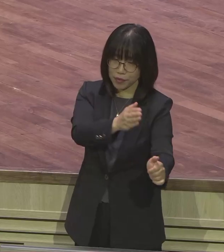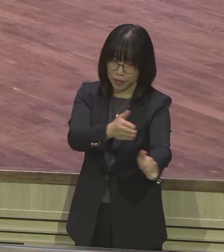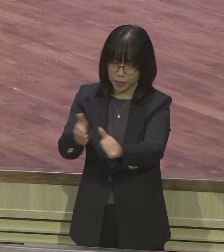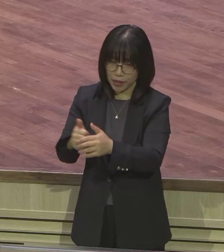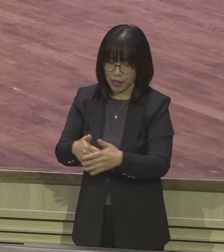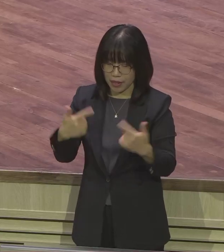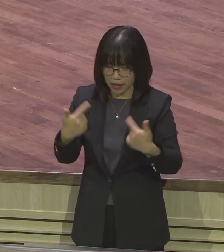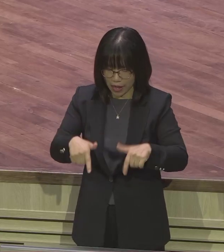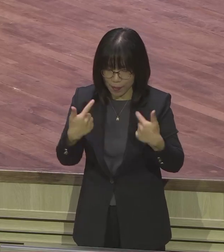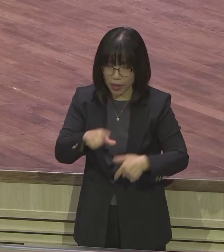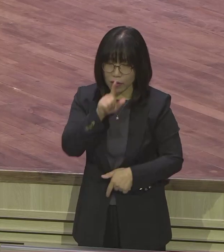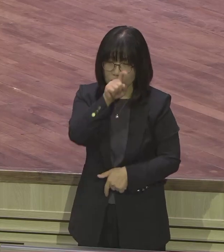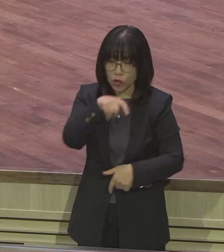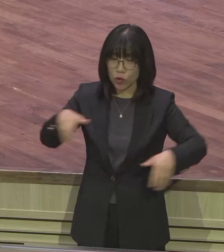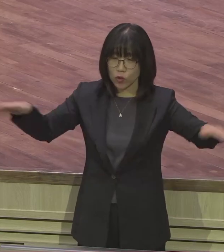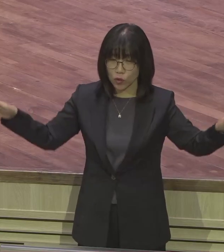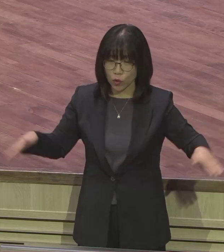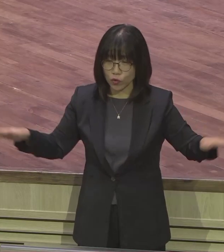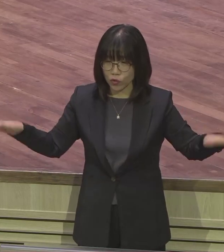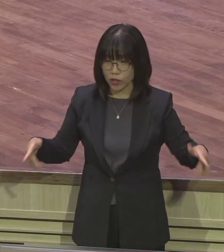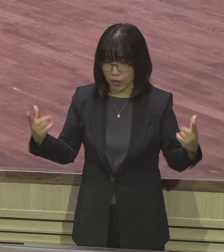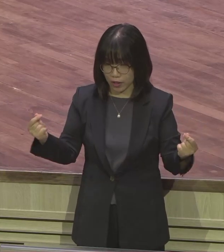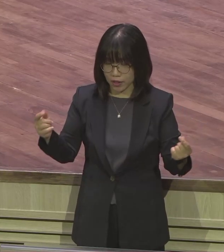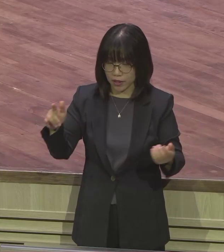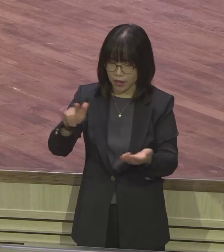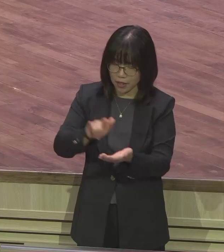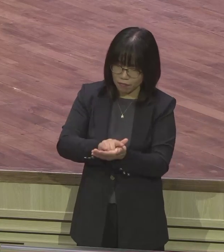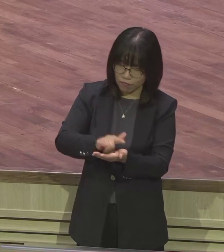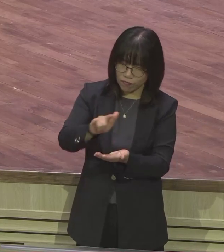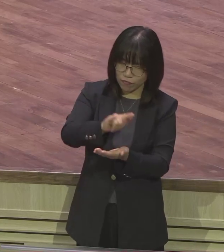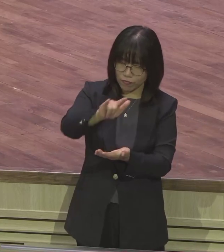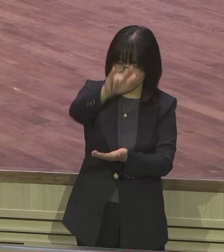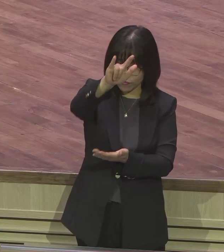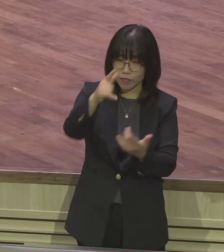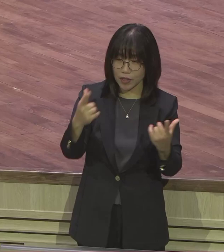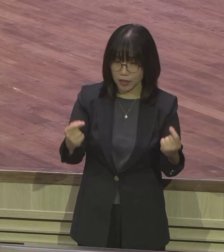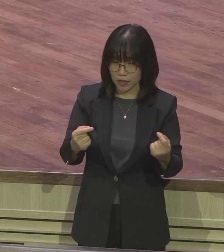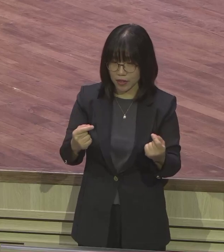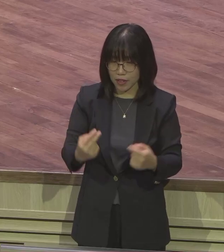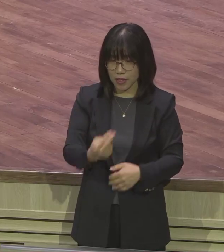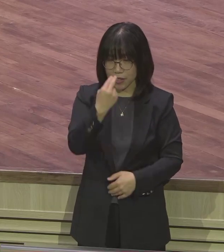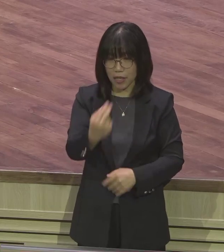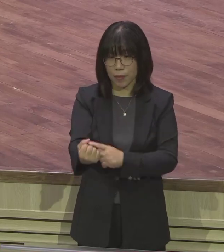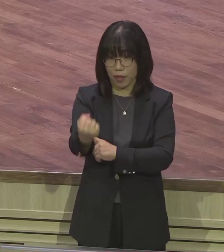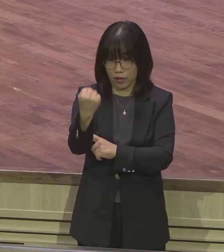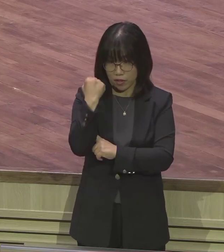뭐요 독수리 날개침 올라온과 같이 새 힘으로 생명력 넘치는